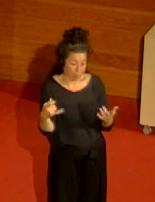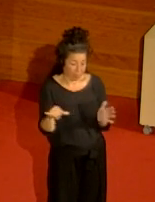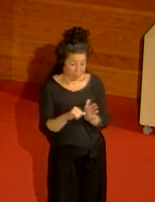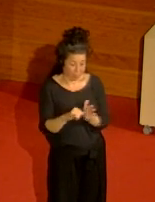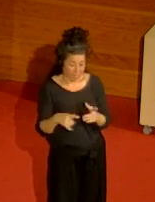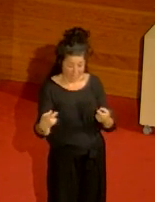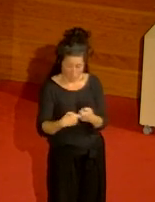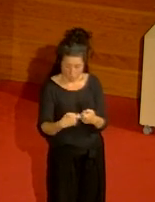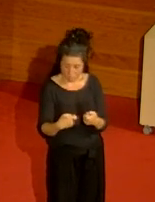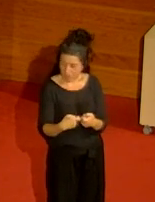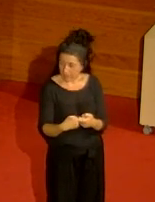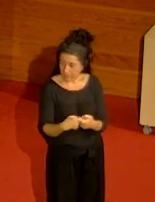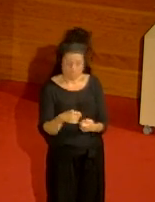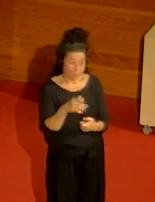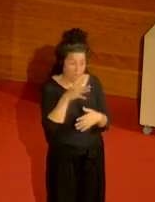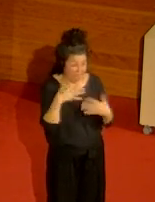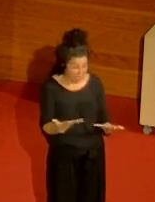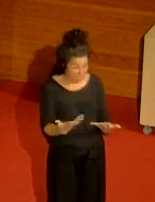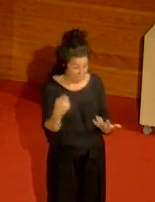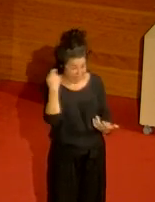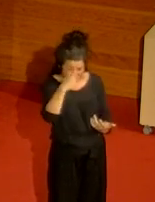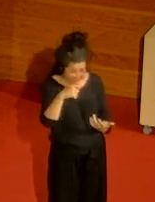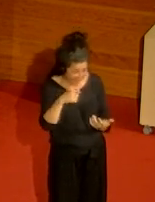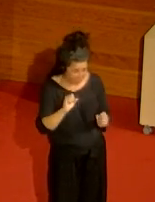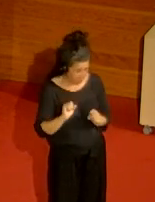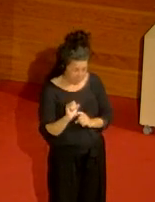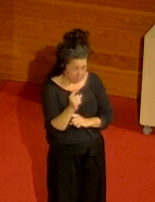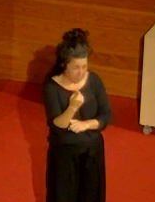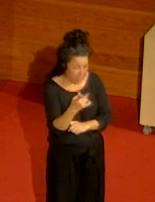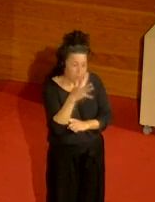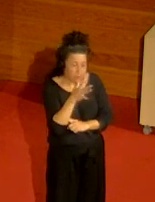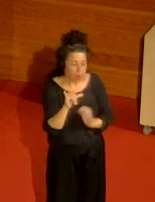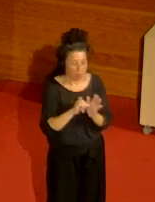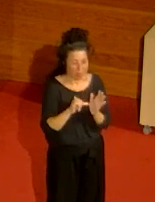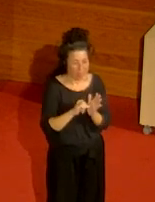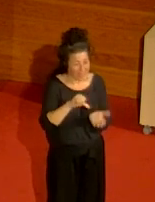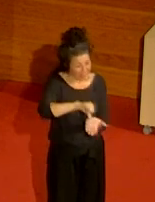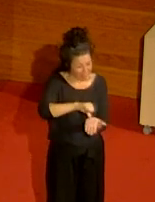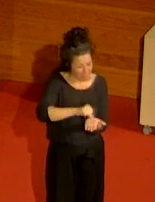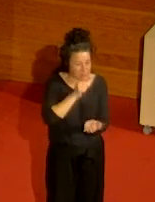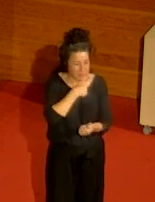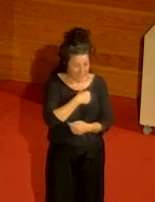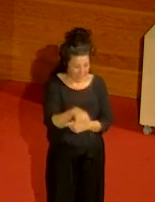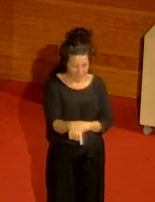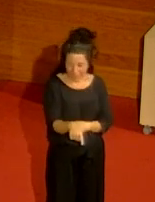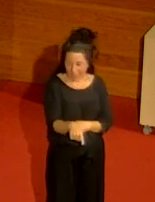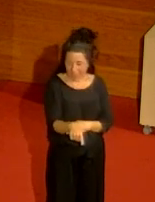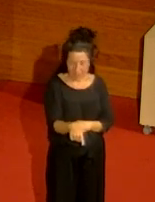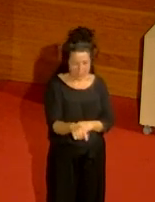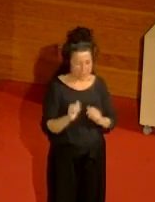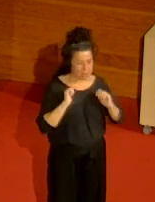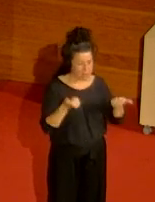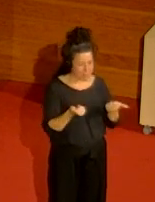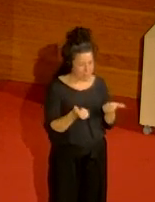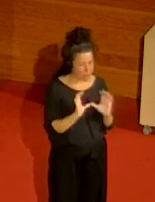por hoy son los más los más caros y cotizados porque están cerca de la ciudad vieja pero hace años no era así se creó un movimiento que se llamaban los panteras negra